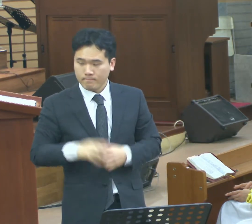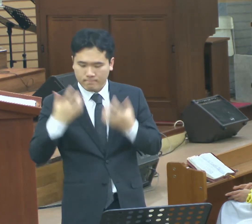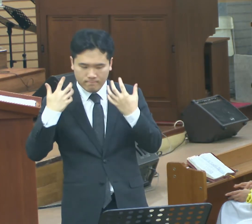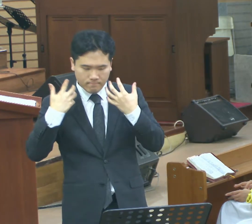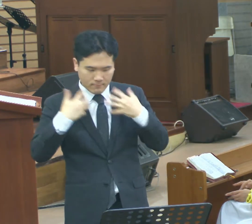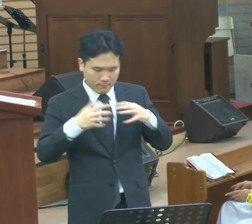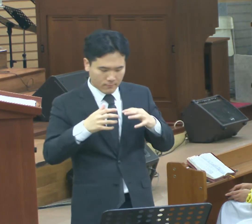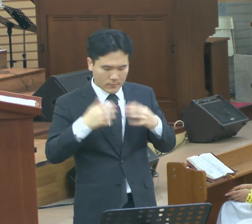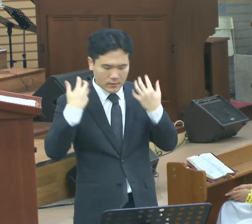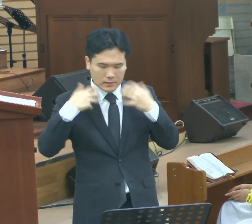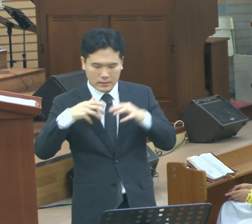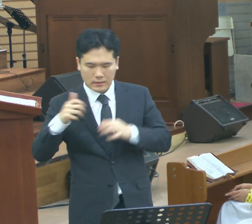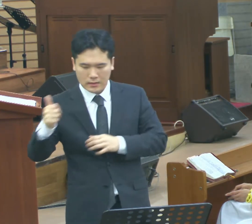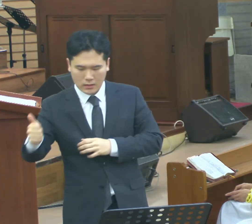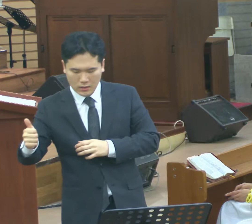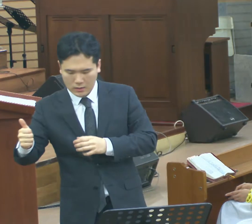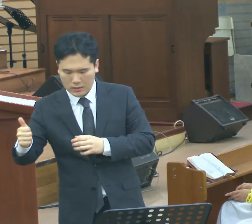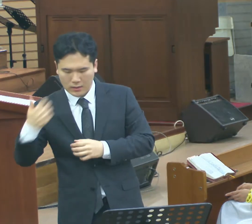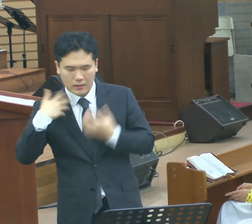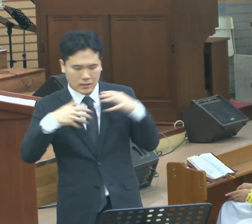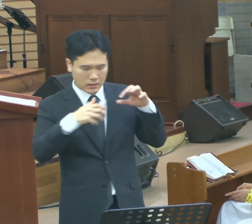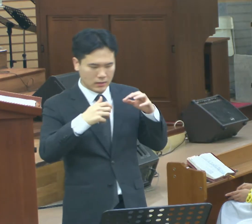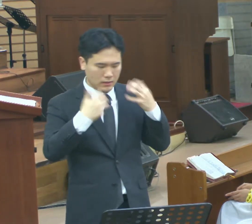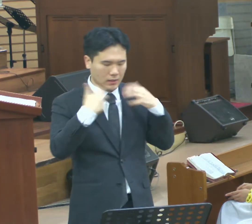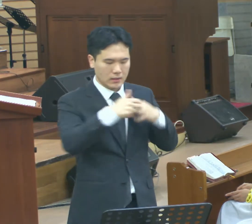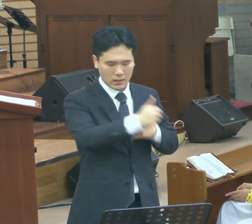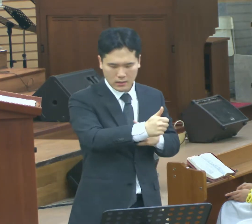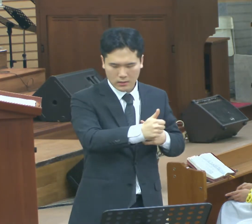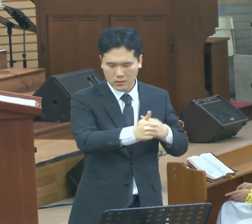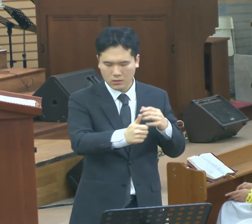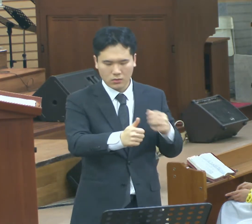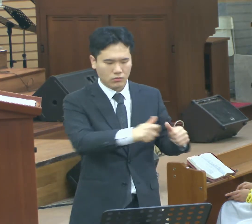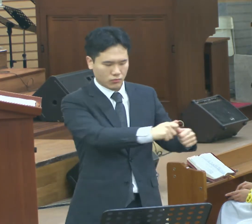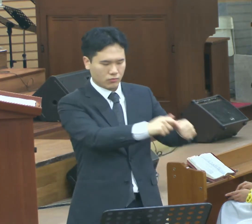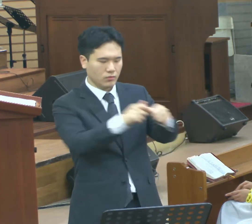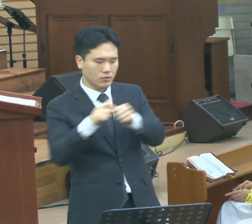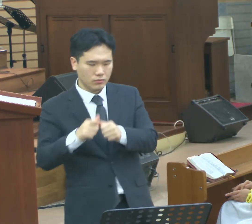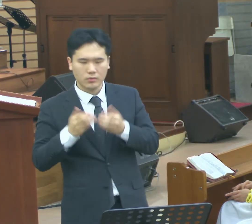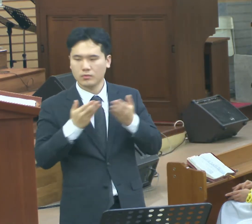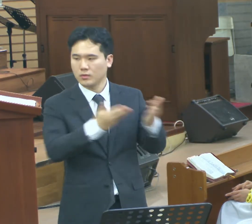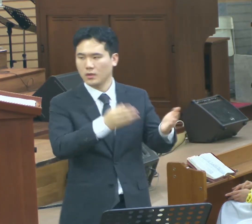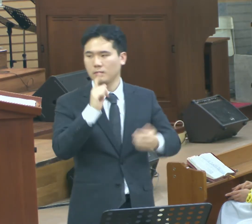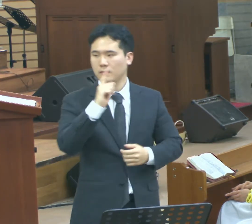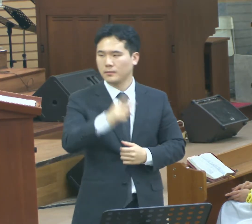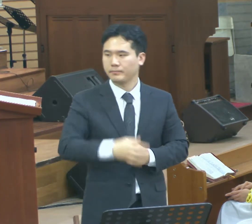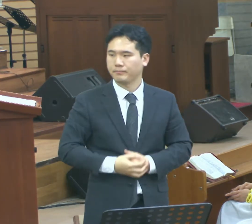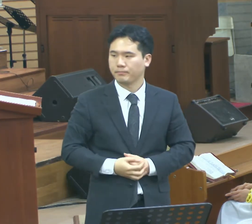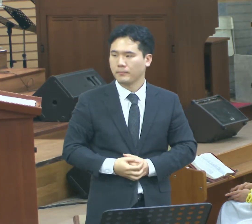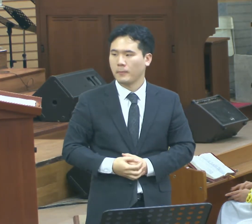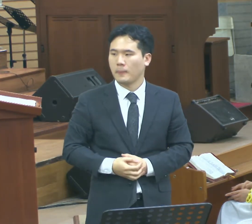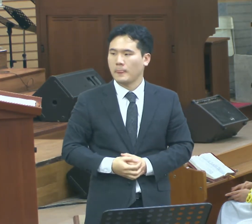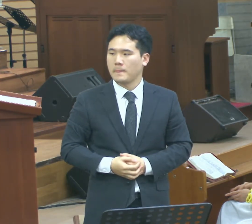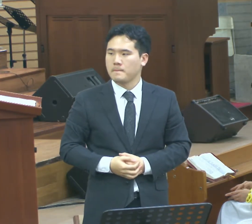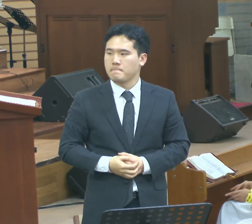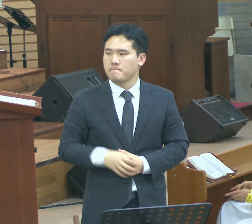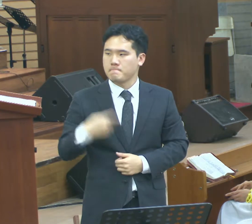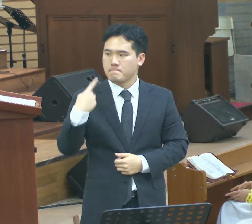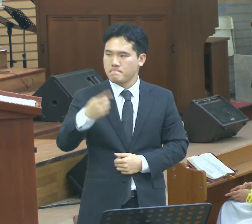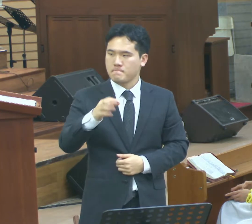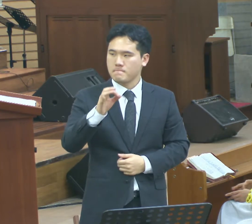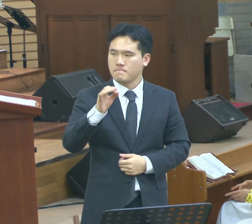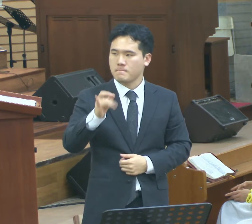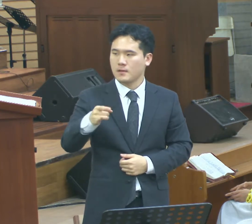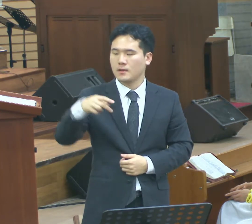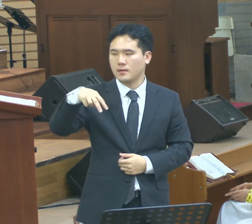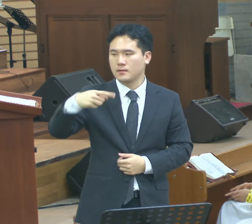거예요. 이건 다리오 왕이 또 고백한 내용이에요. 그 다음 에스라 1장